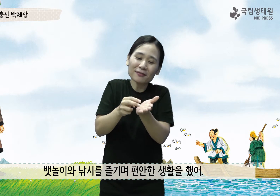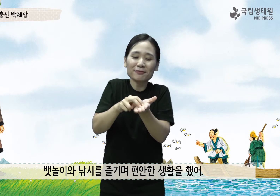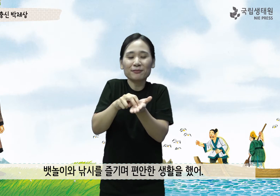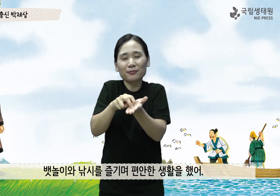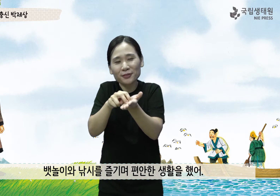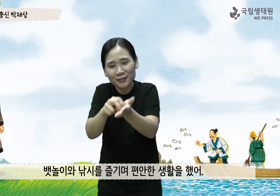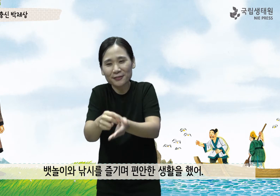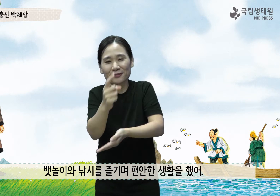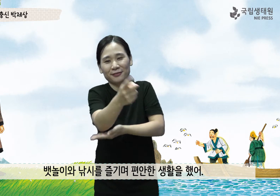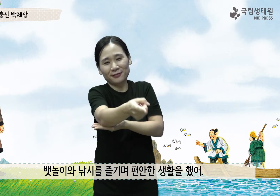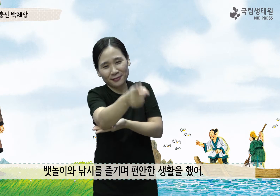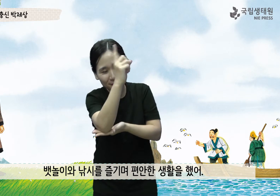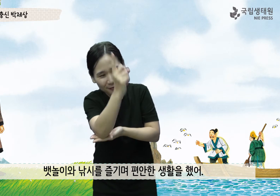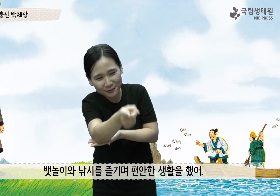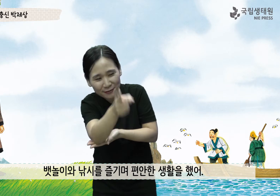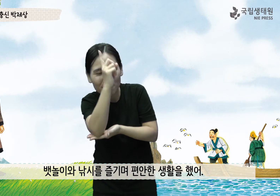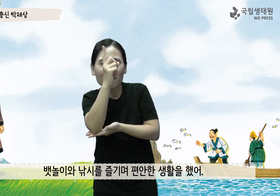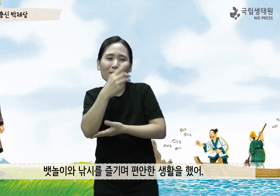했어.